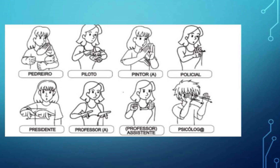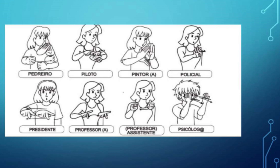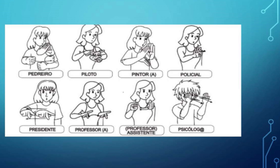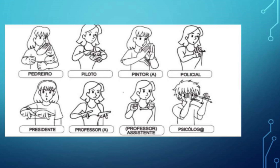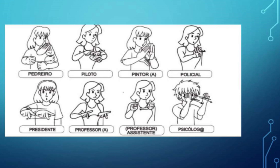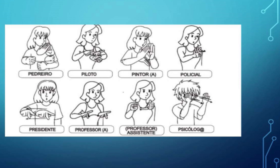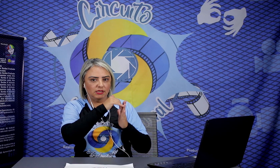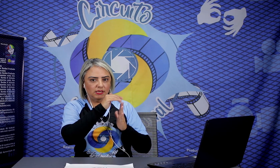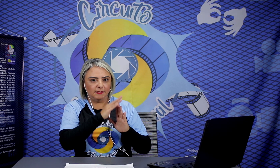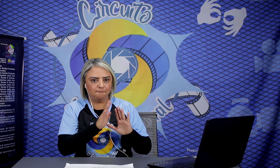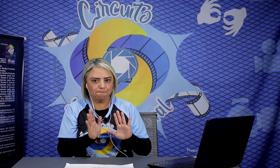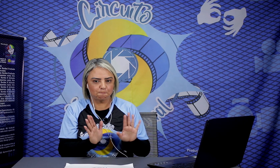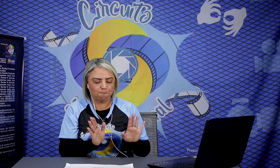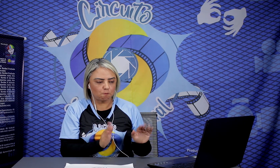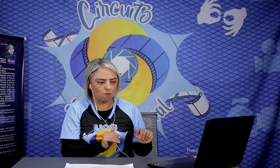Já foi, né?